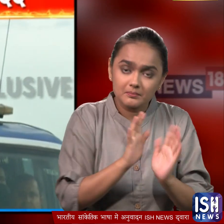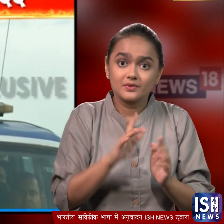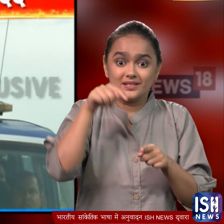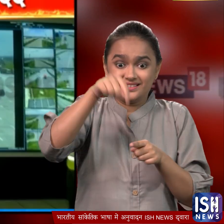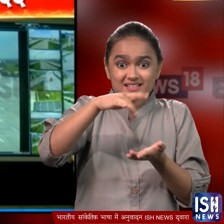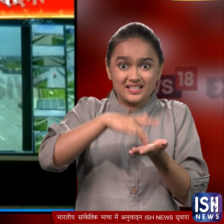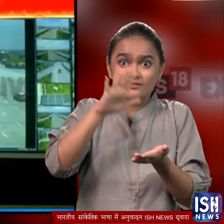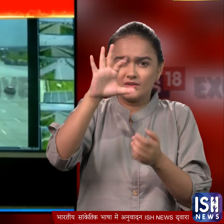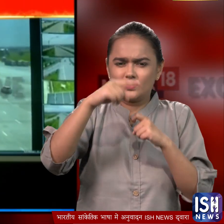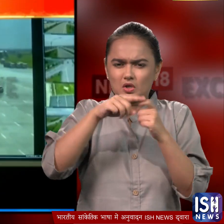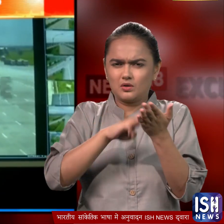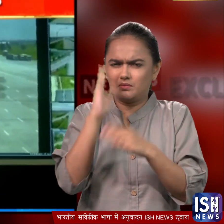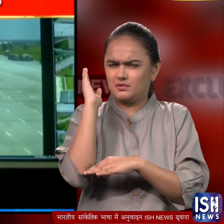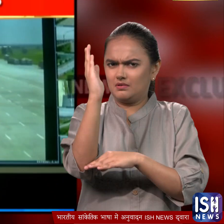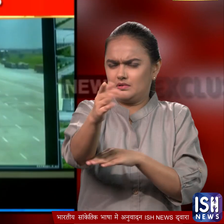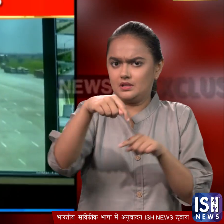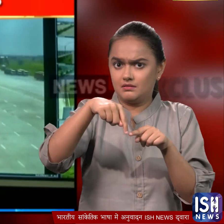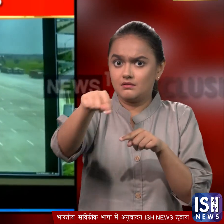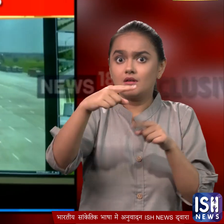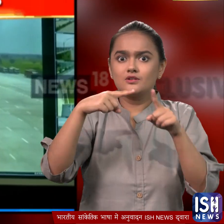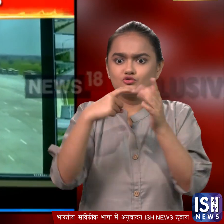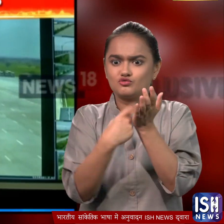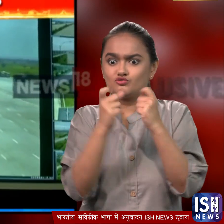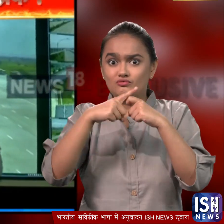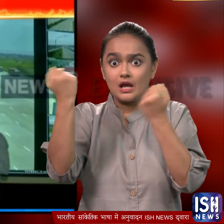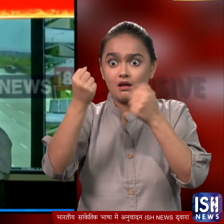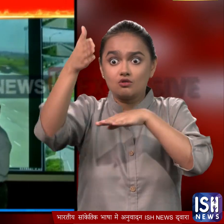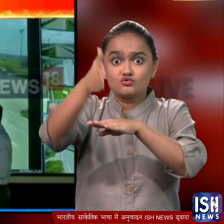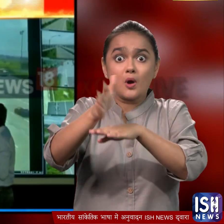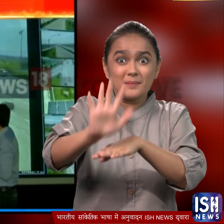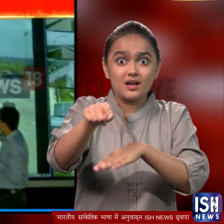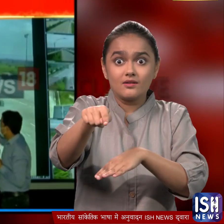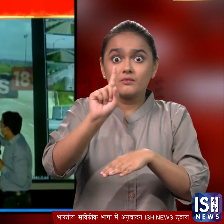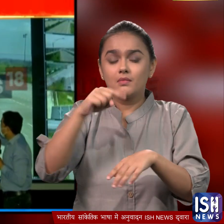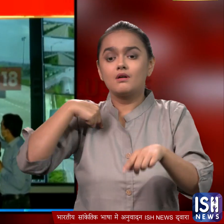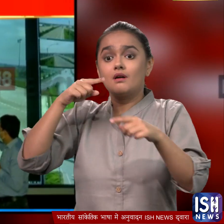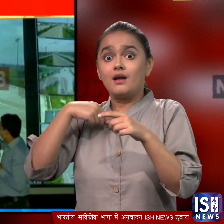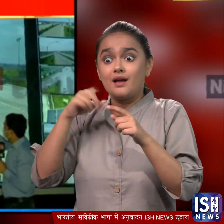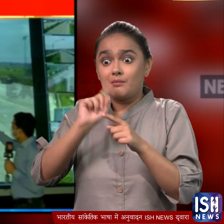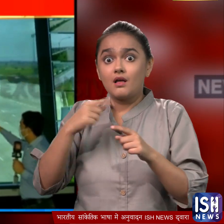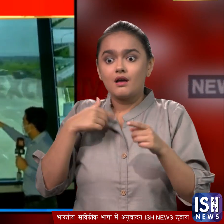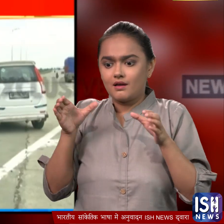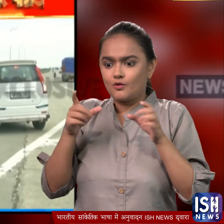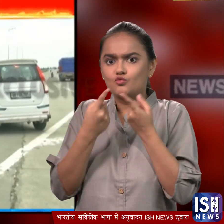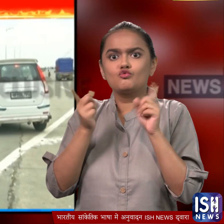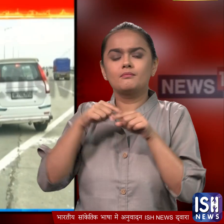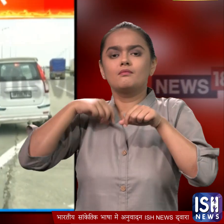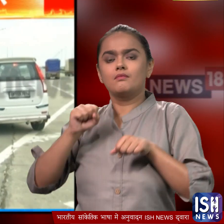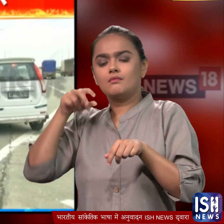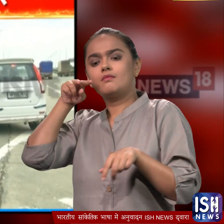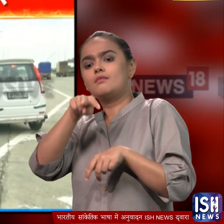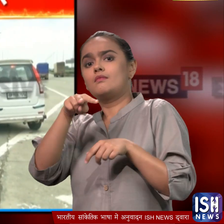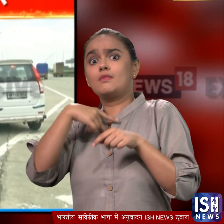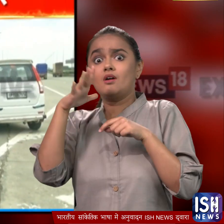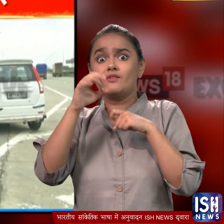तुरंत दूर कर सके। इस जगह से 50 किलोमीटर की दूरी पर ये ट्रक खड़ा है, लेकिन यहां से मॉनिटर किया जा रहा है। कंट्रोल रूम